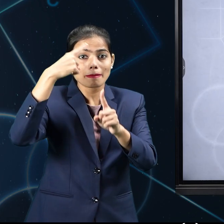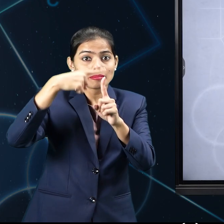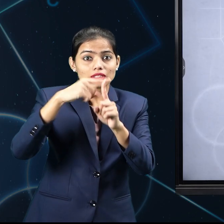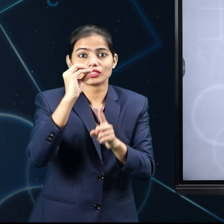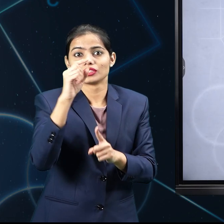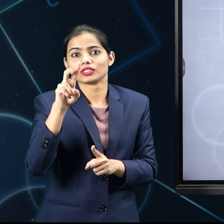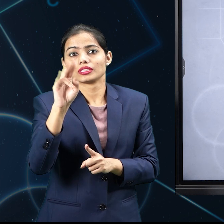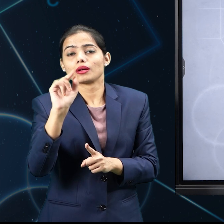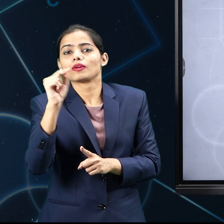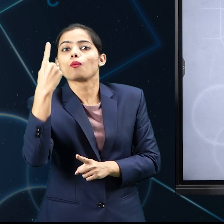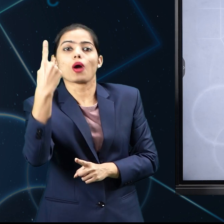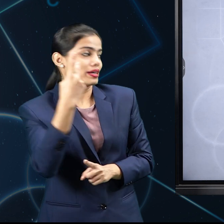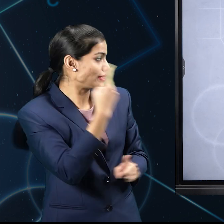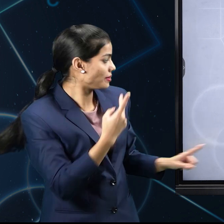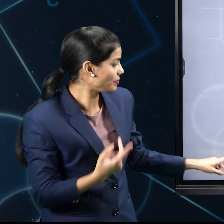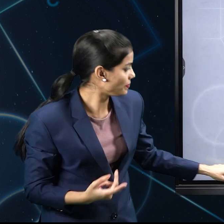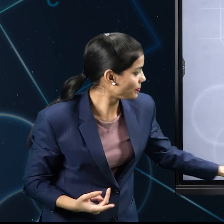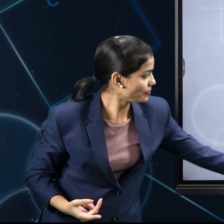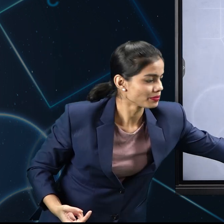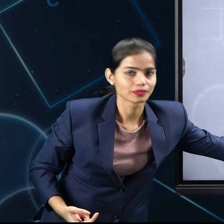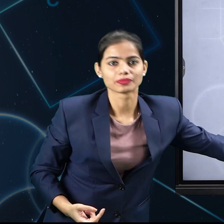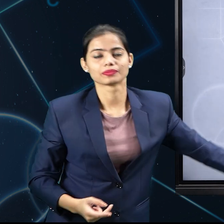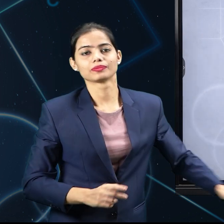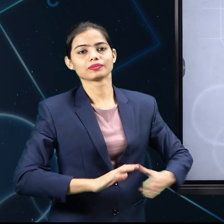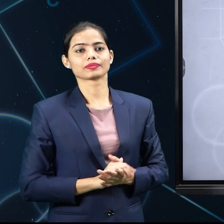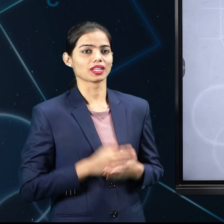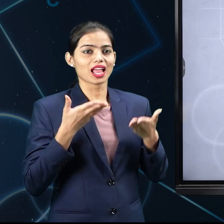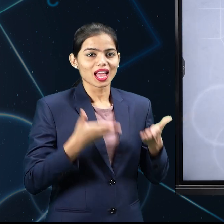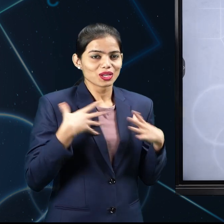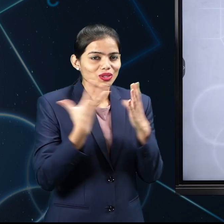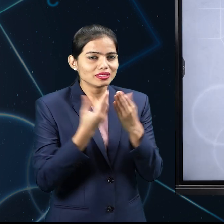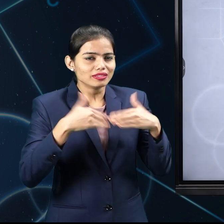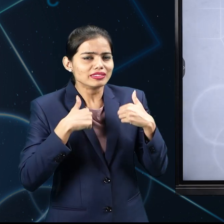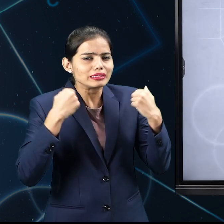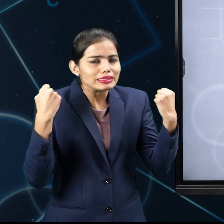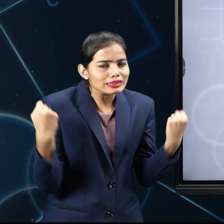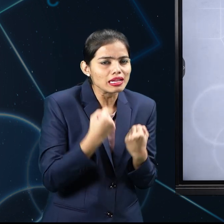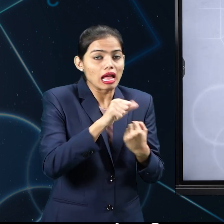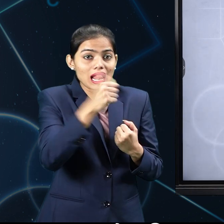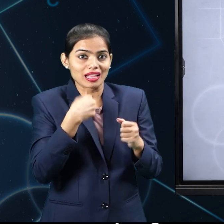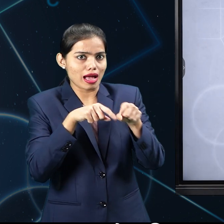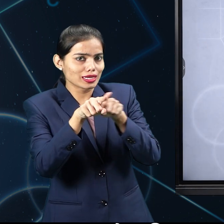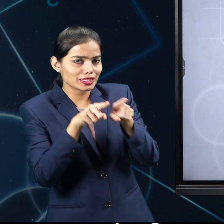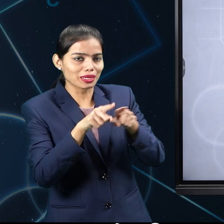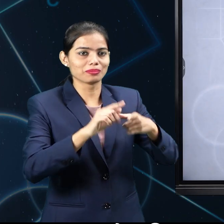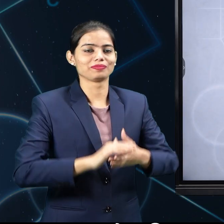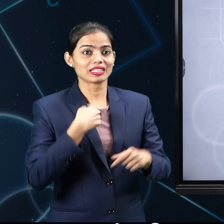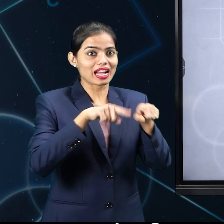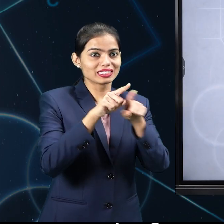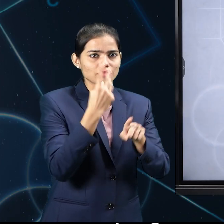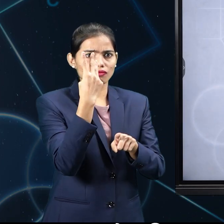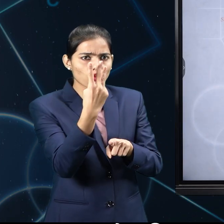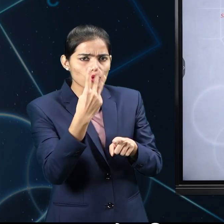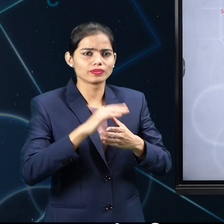असं येतं. आता आपण आणखी एक उदाहरण पाहूया. उदाहरण तिसरा, एक फिरणारा चक्र म्हणजे स्पिनर